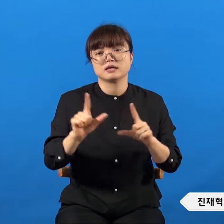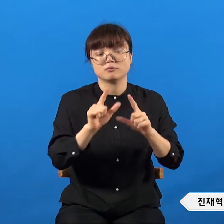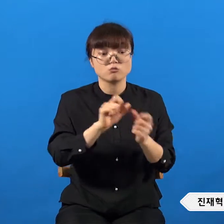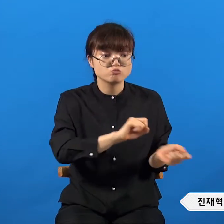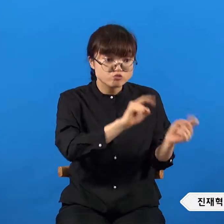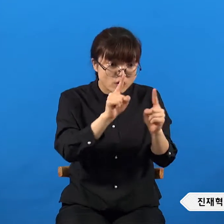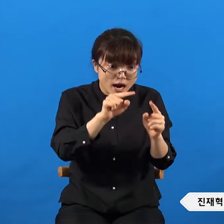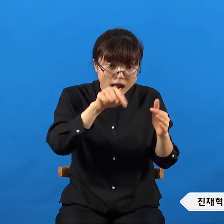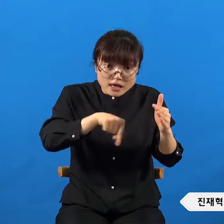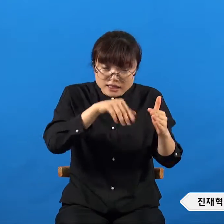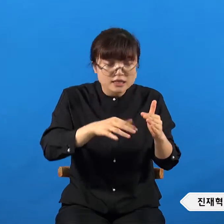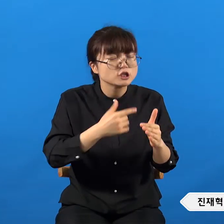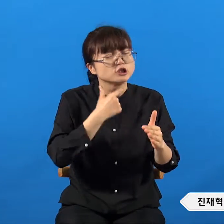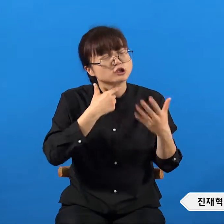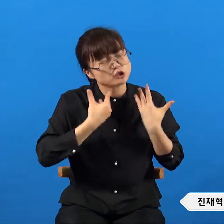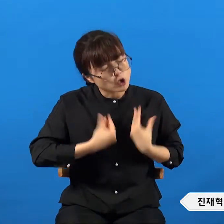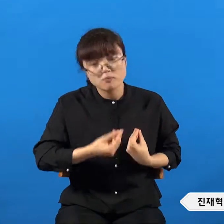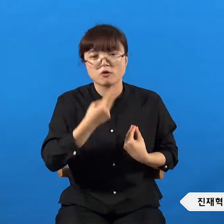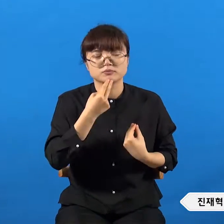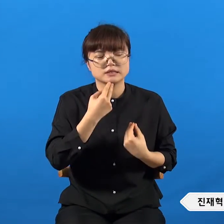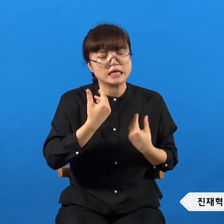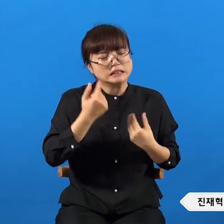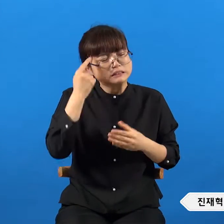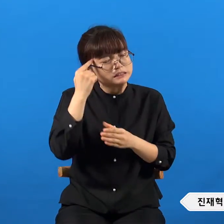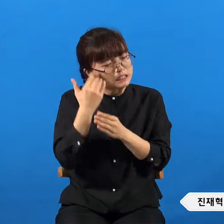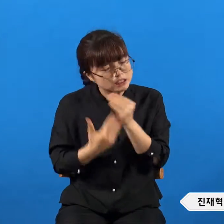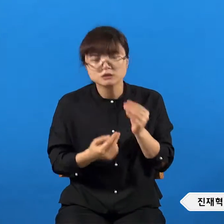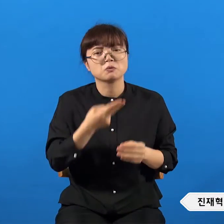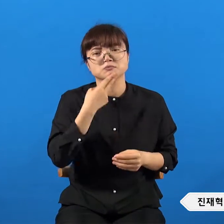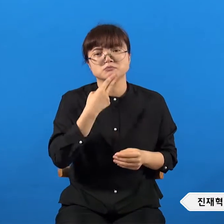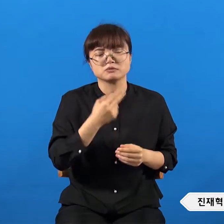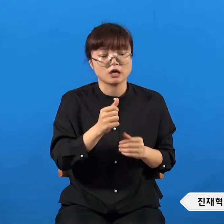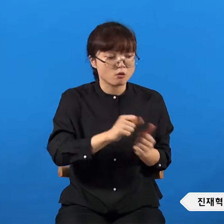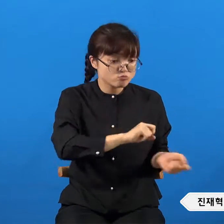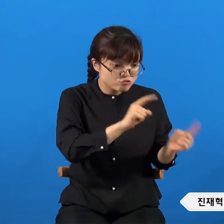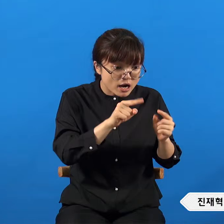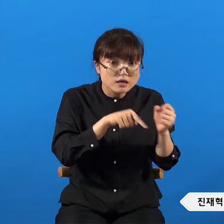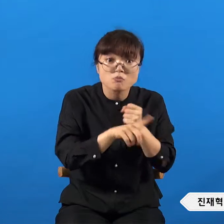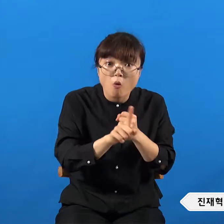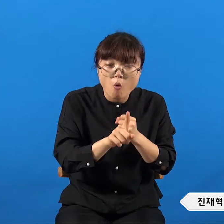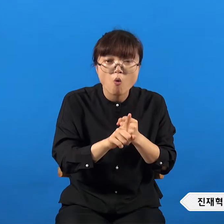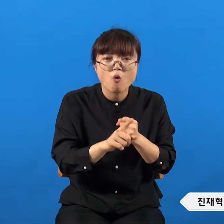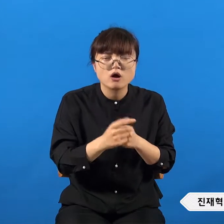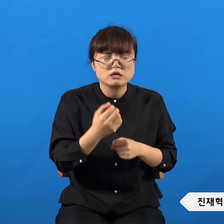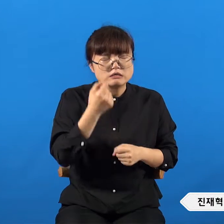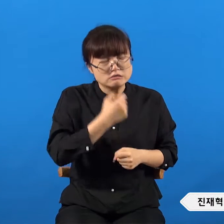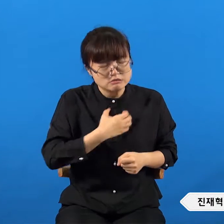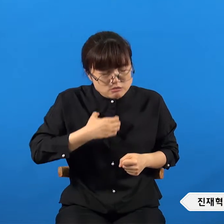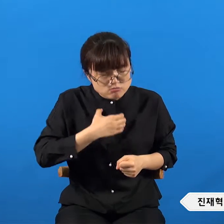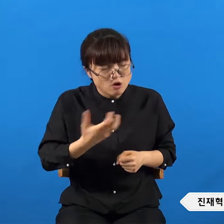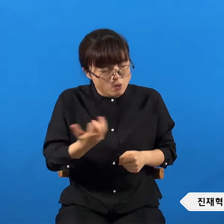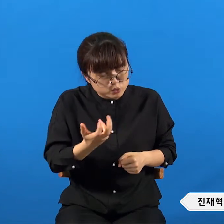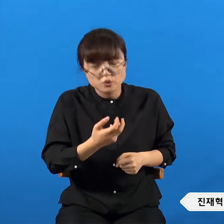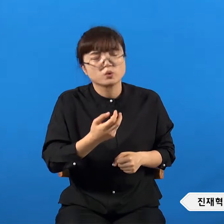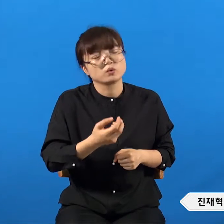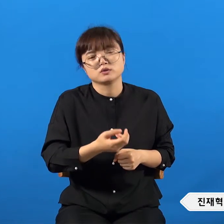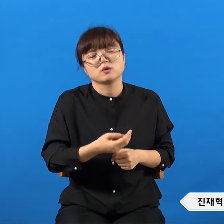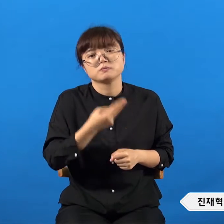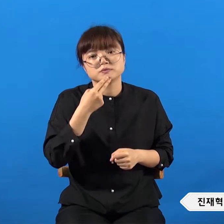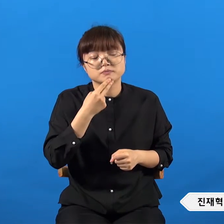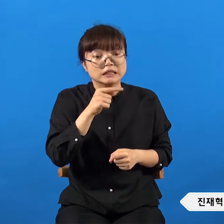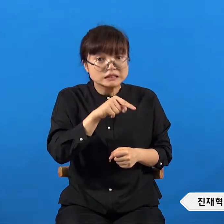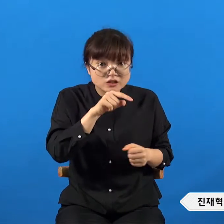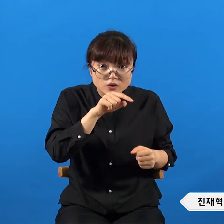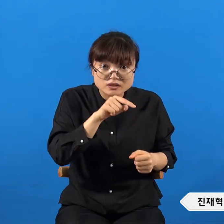부활에는 절망이 있을 수 없습니다. 부활에는 낙심이 있을 수 없습니다. 부활에는 슬픔과 고통이 있을 수 없습니다.